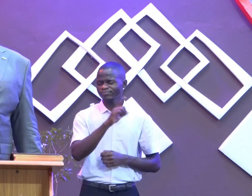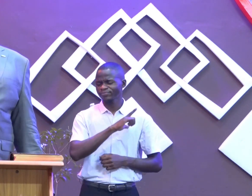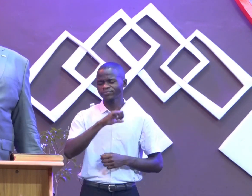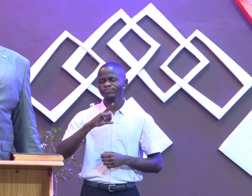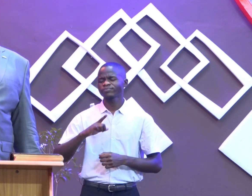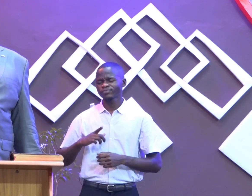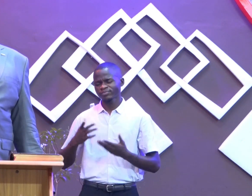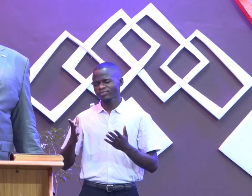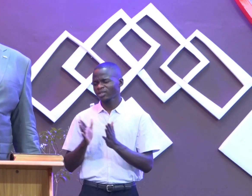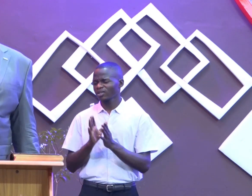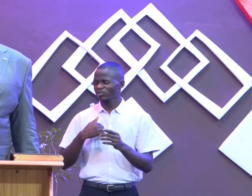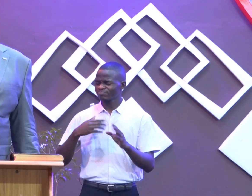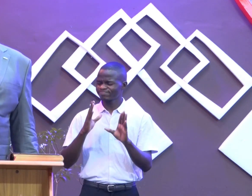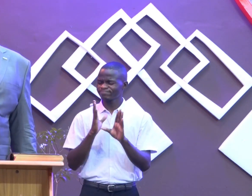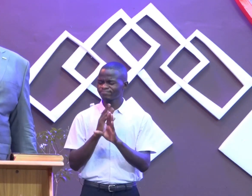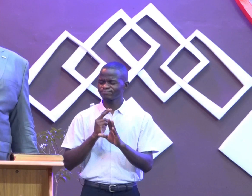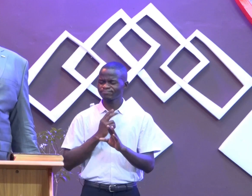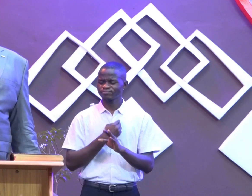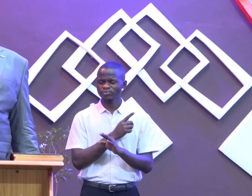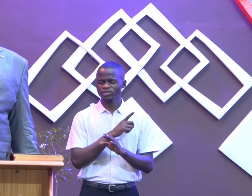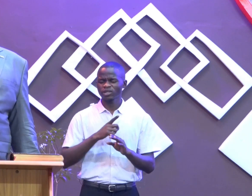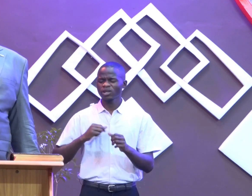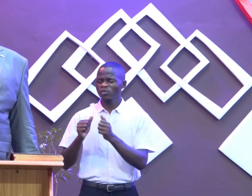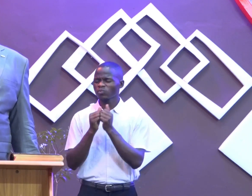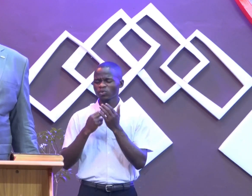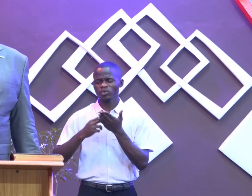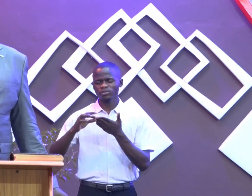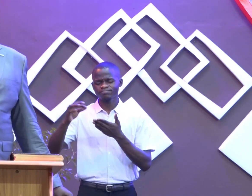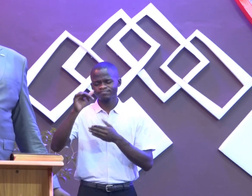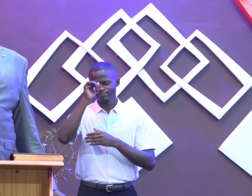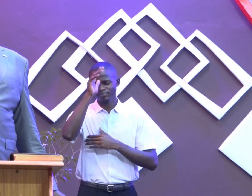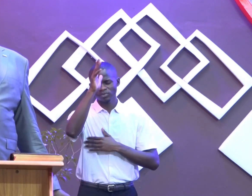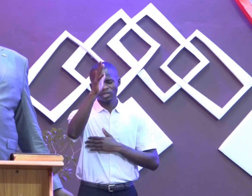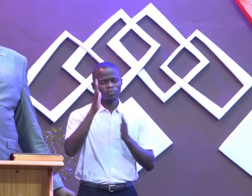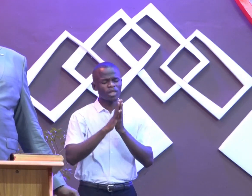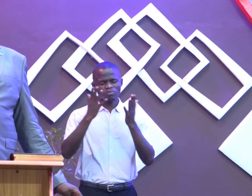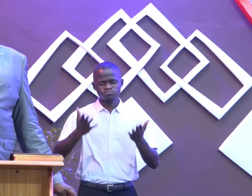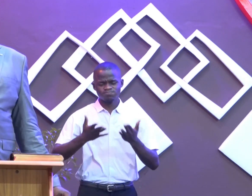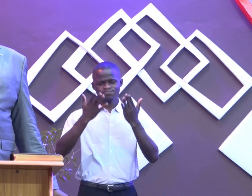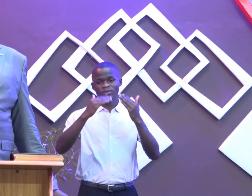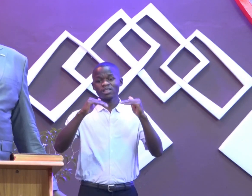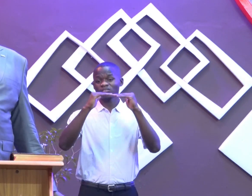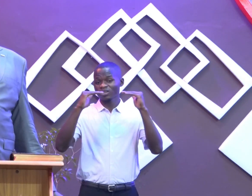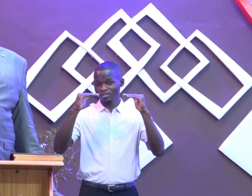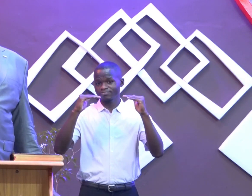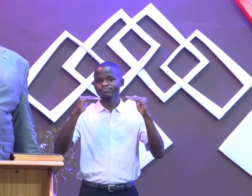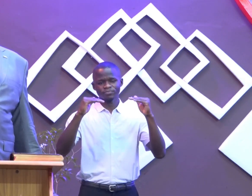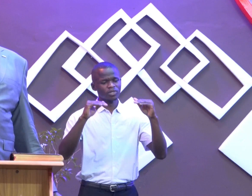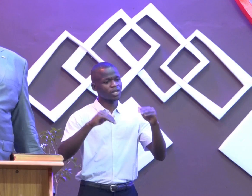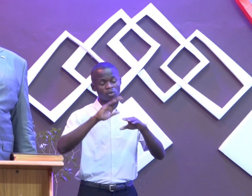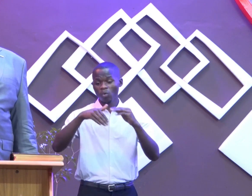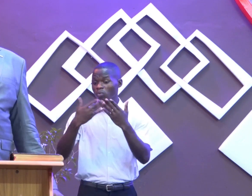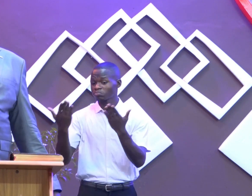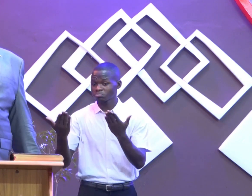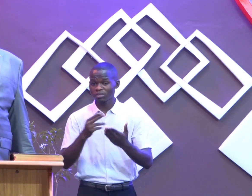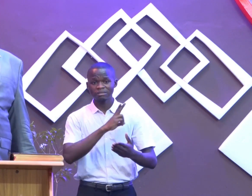chetulide, otu sekerize, umoyu mtukubu, Oyo musomo tindo Buliwo nomu